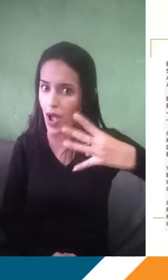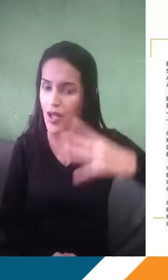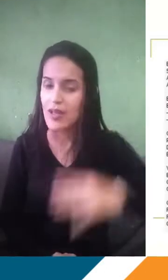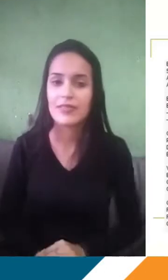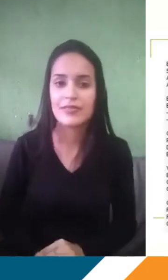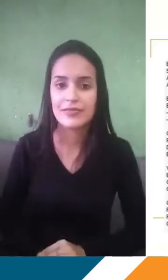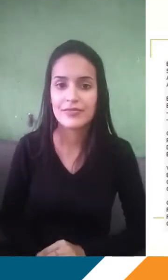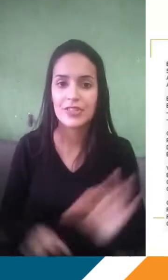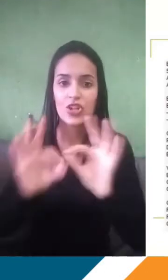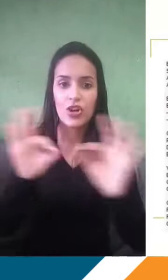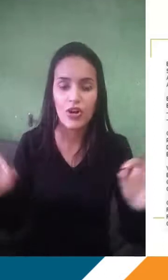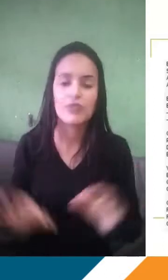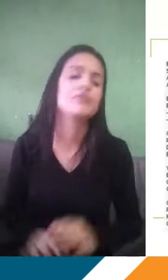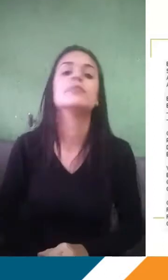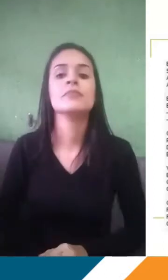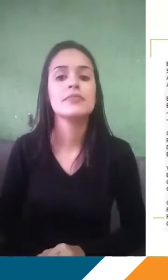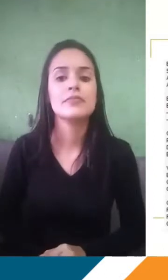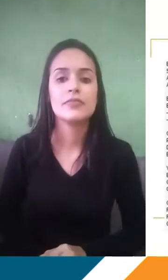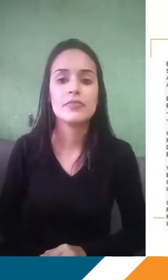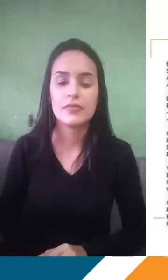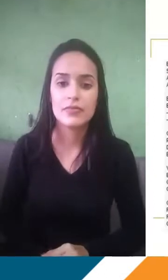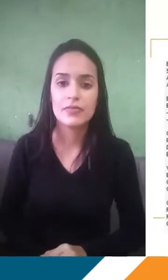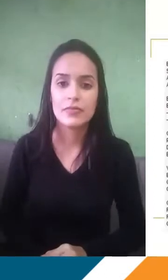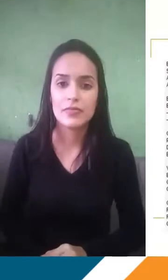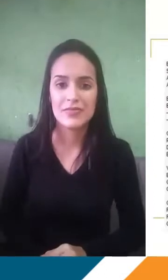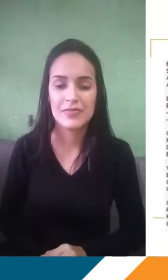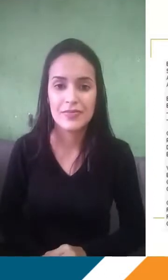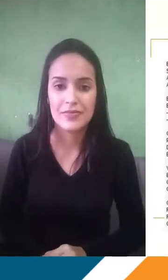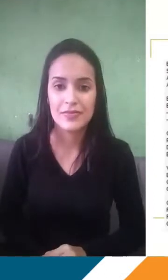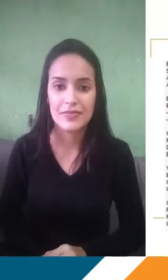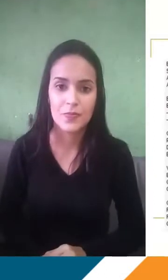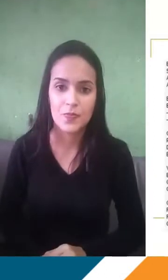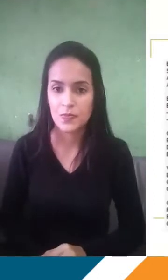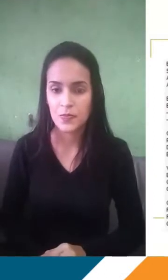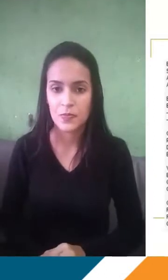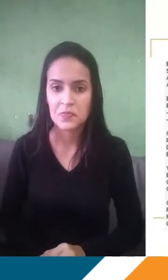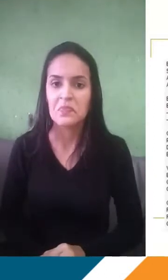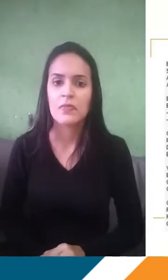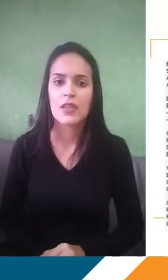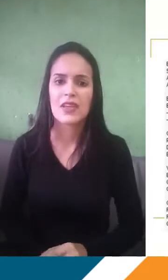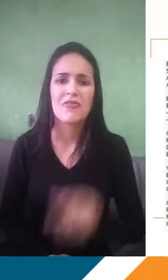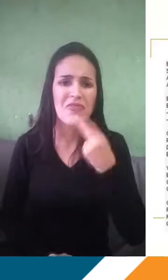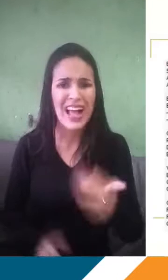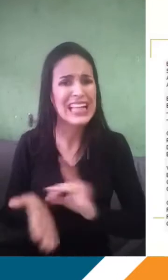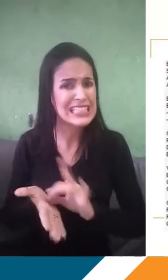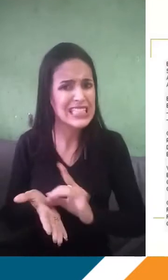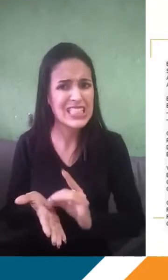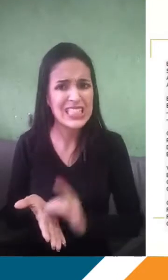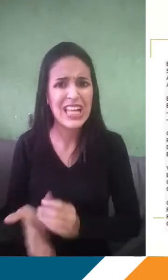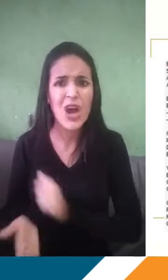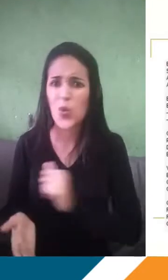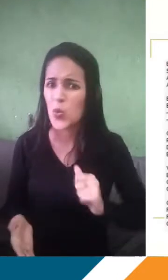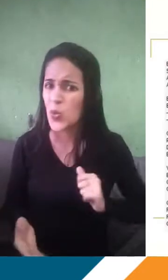realizarem o que consideram rimas pobres, com palavras da mesma classe gramatical. Na sexta estrofe,